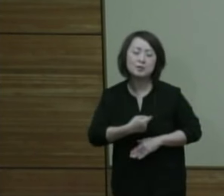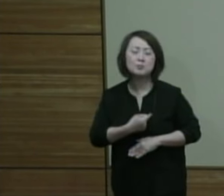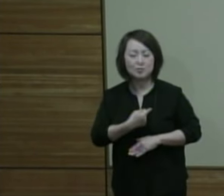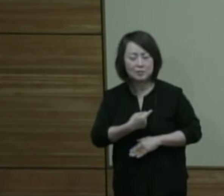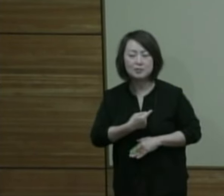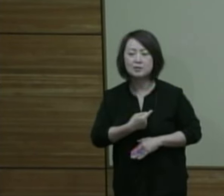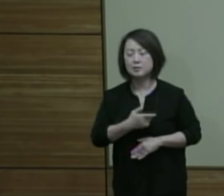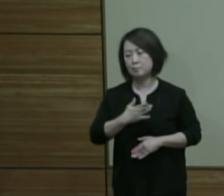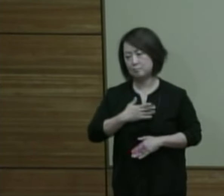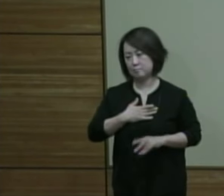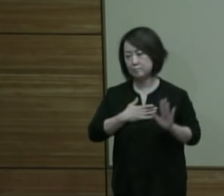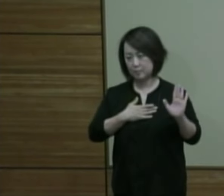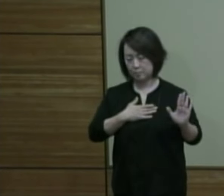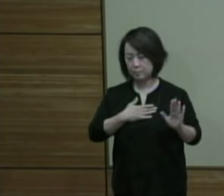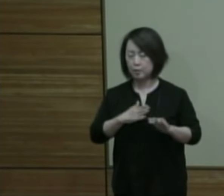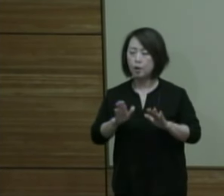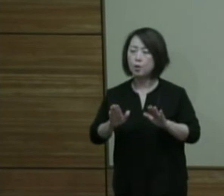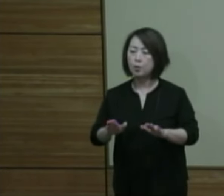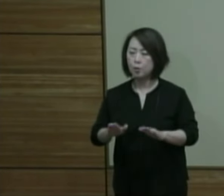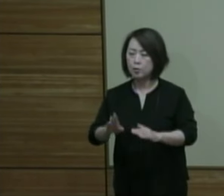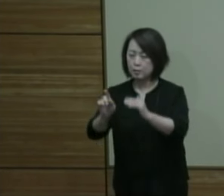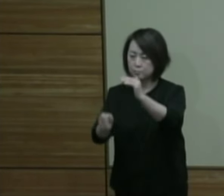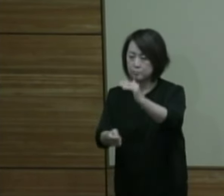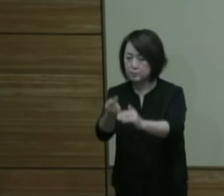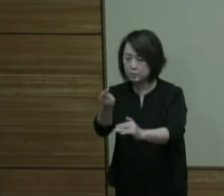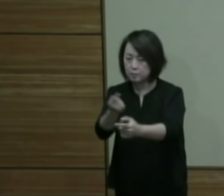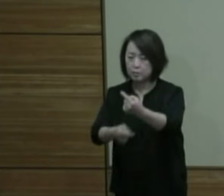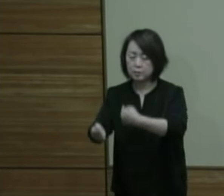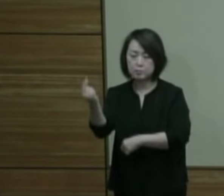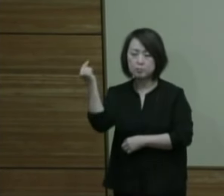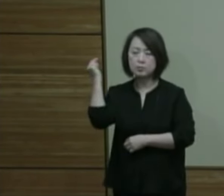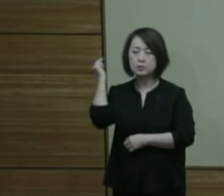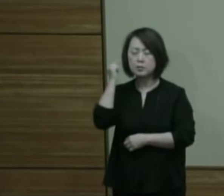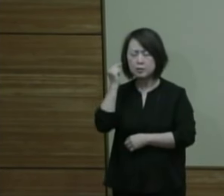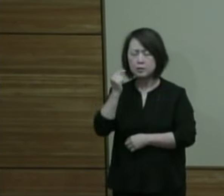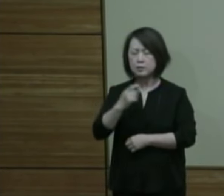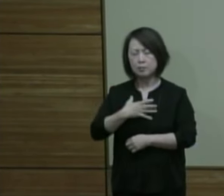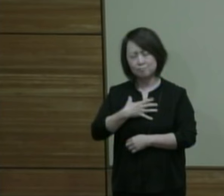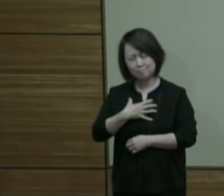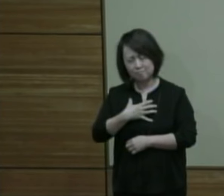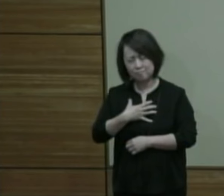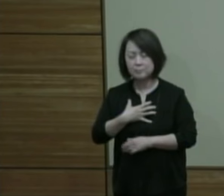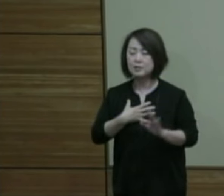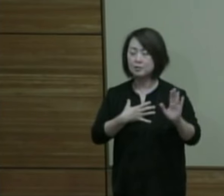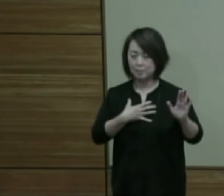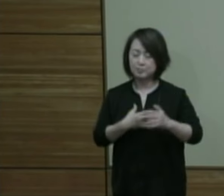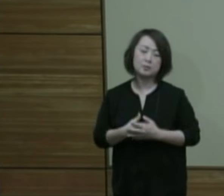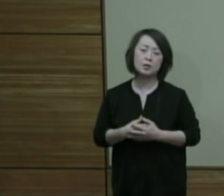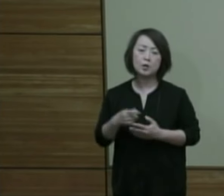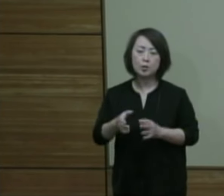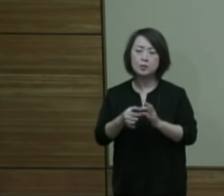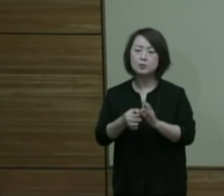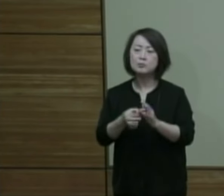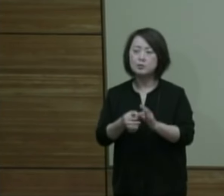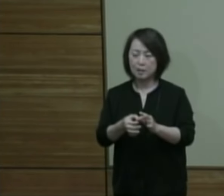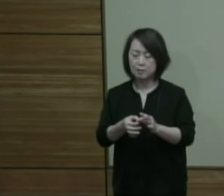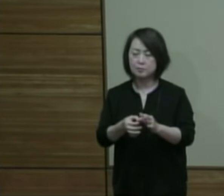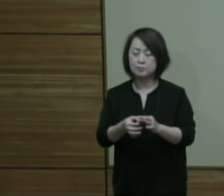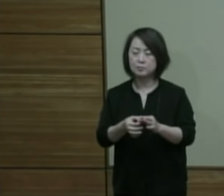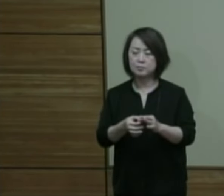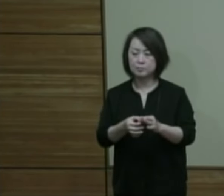ったもんですから、今回の事件を聞きまして大変あの心を痛めております。まあ、このことにつきましても、あ